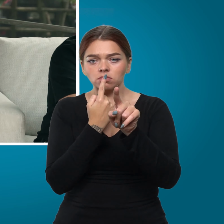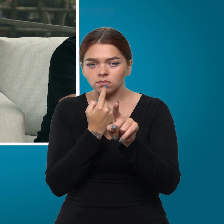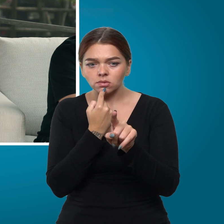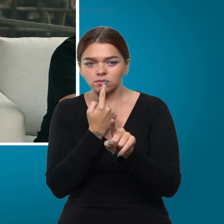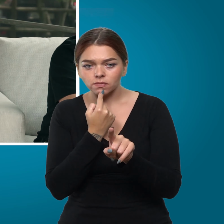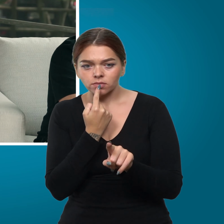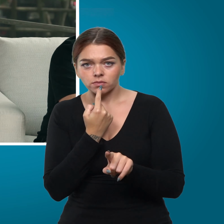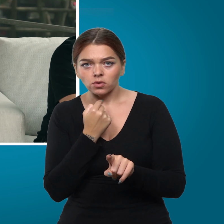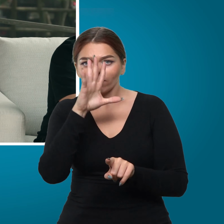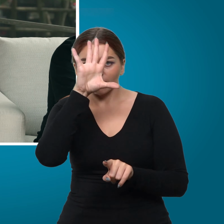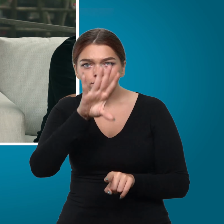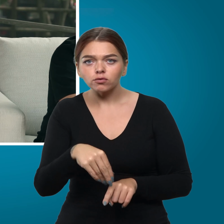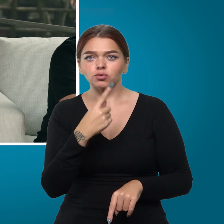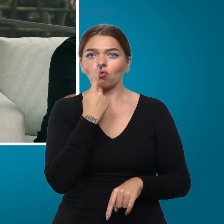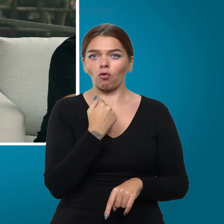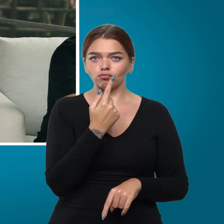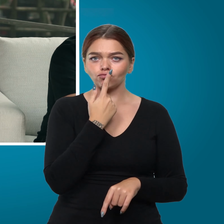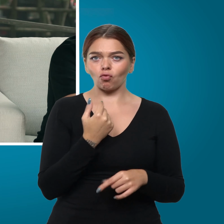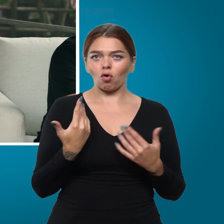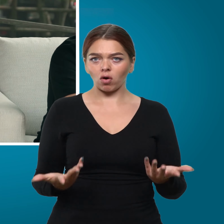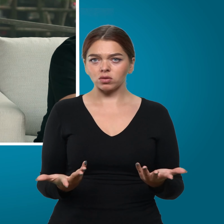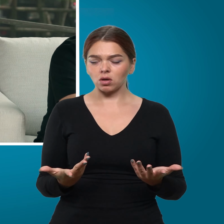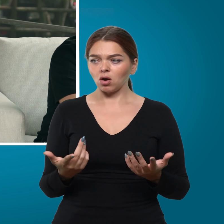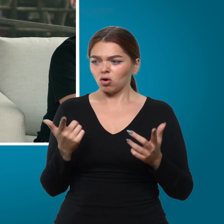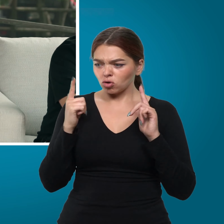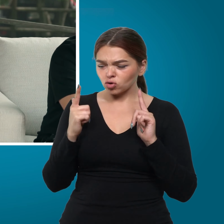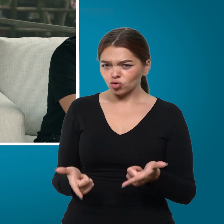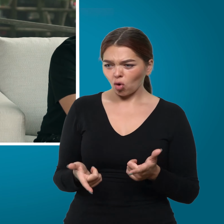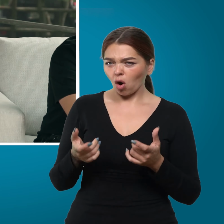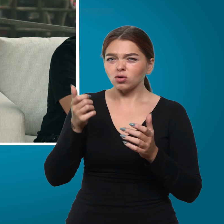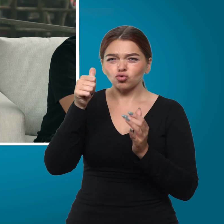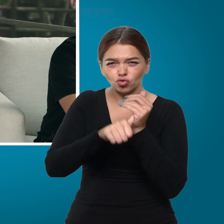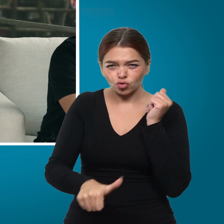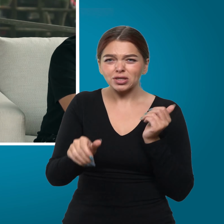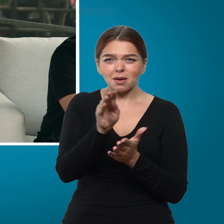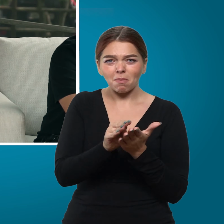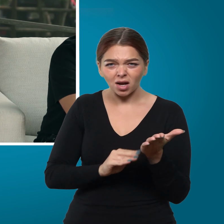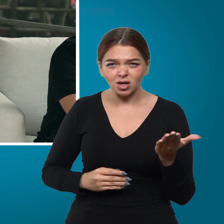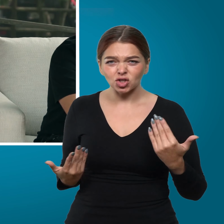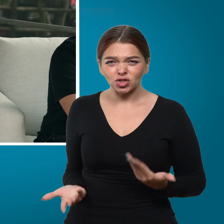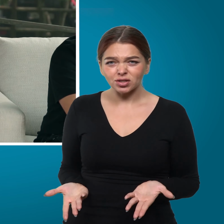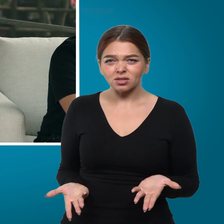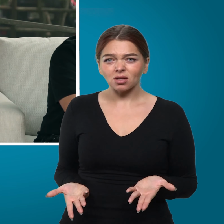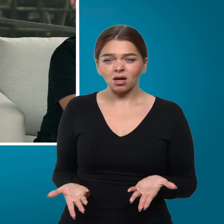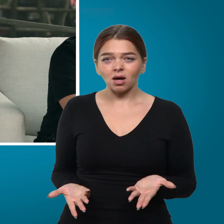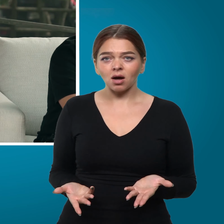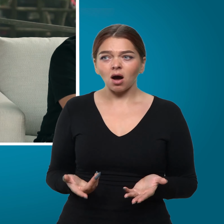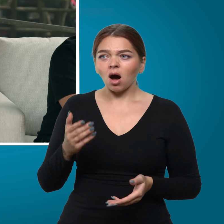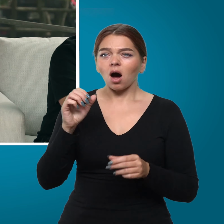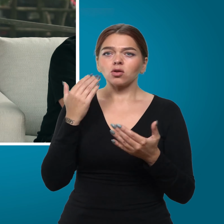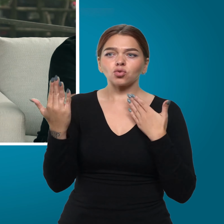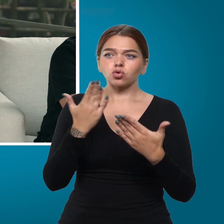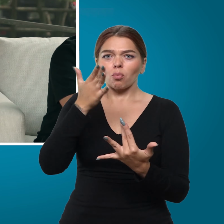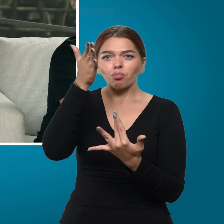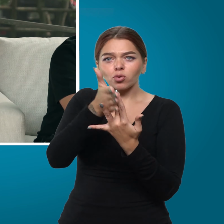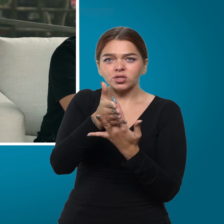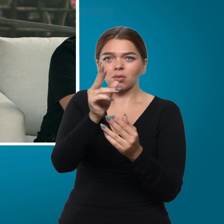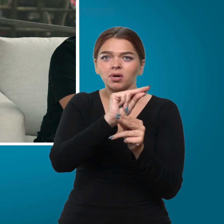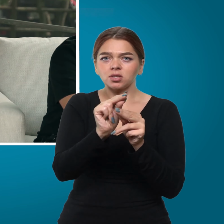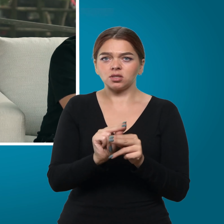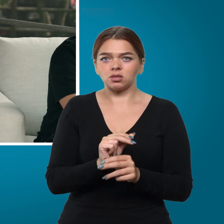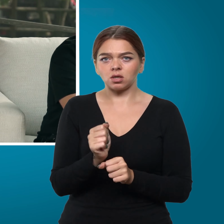pradedančio rašytojo toksai dalykas, tu tikrai nesitiki, kad na bus gauni vordinį tą failą ir čia raudona, ir čia raudona,